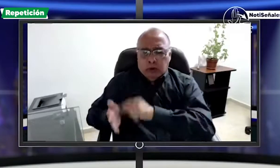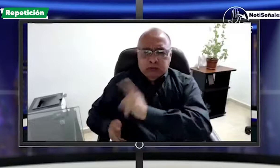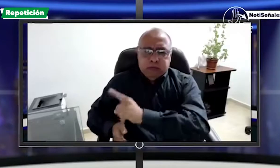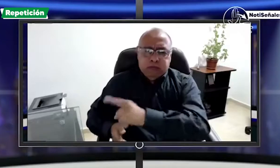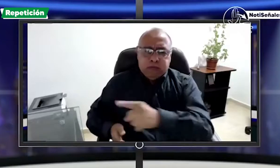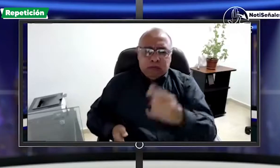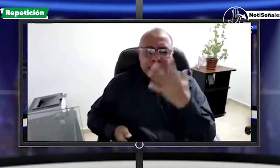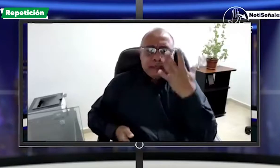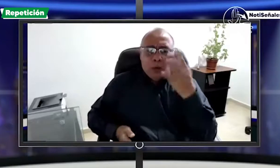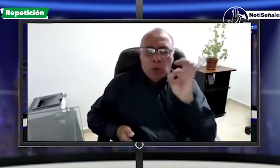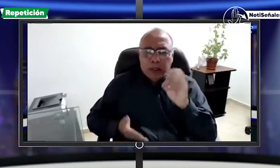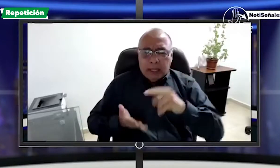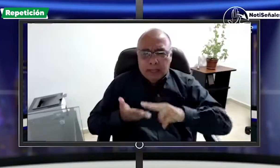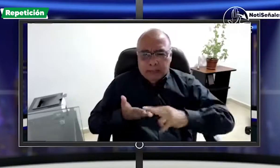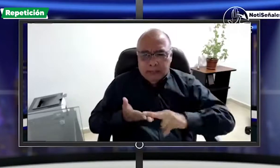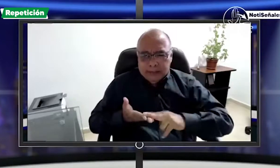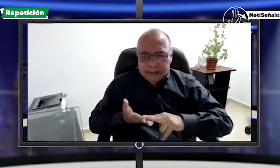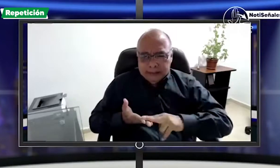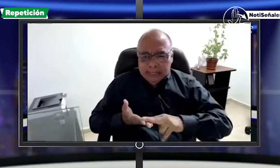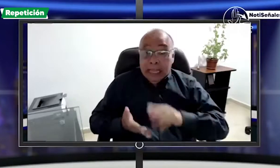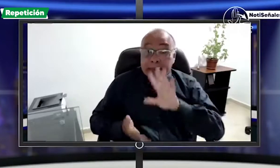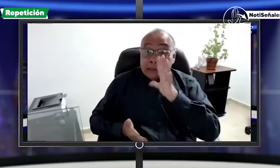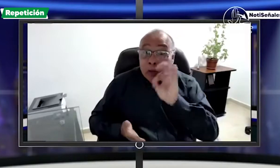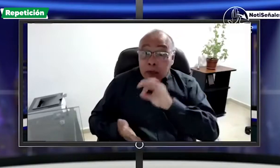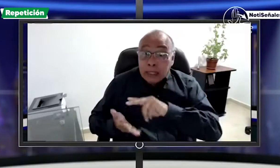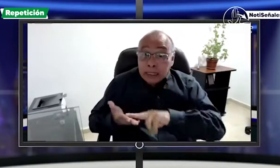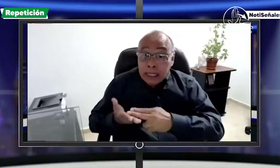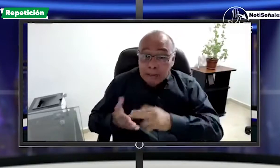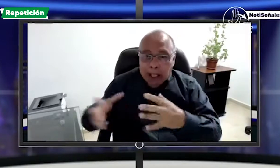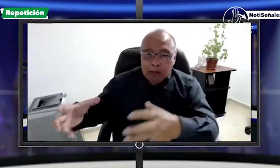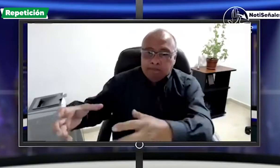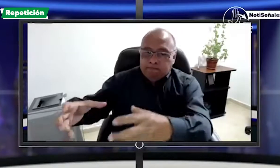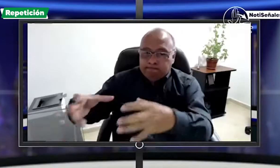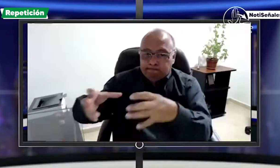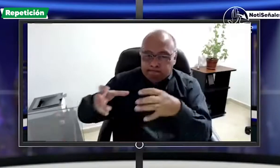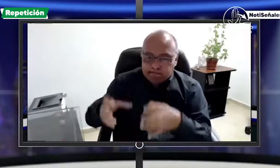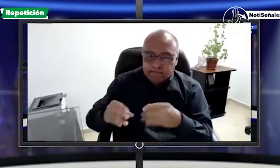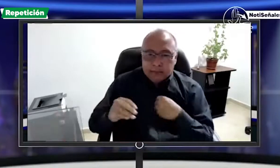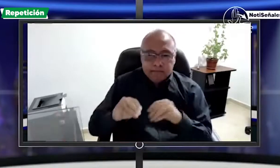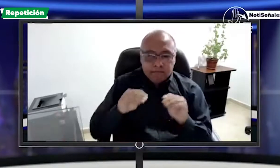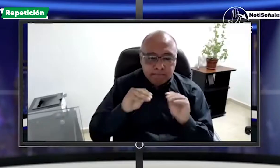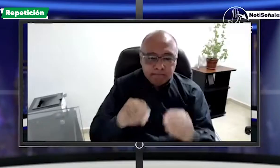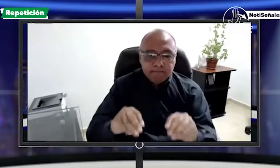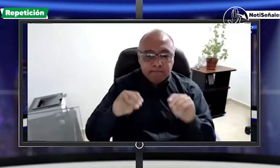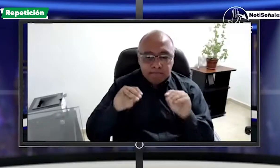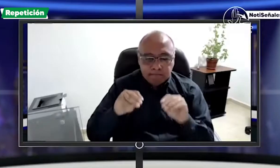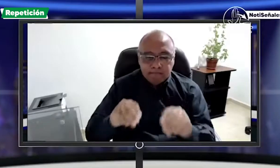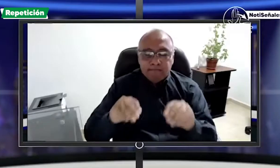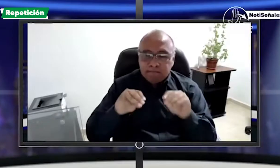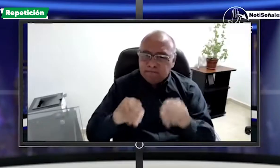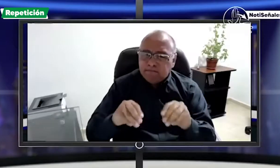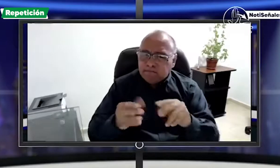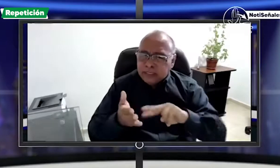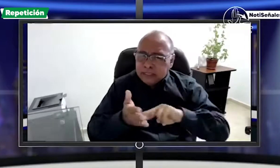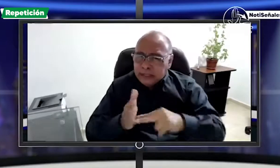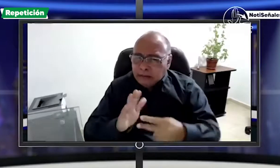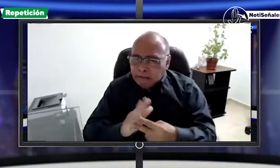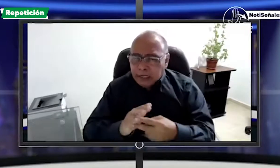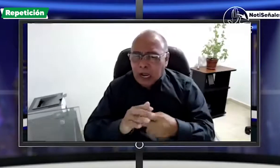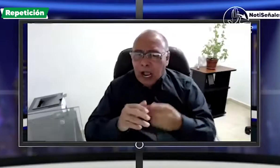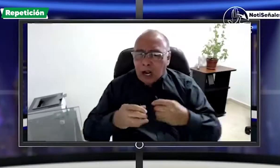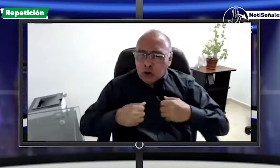también Estamos Preparando Organizando Esta respuesta Que hemos hecho